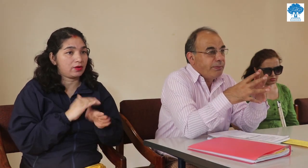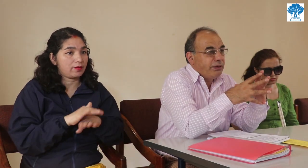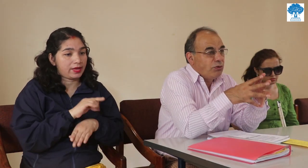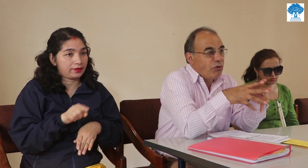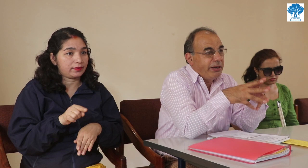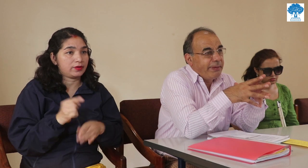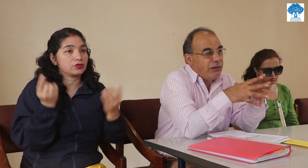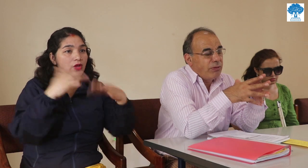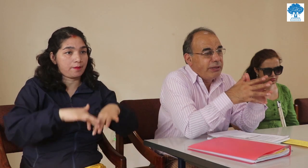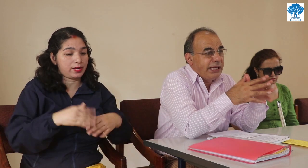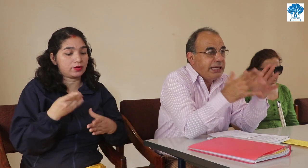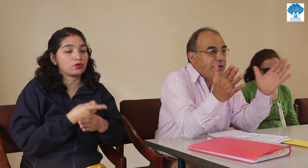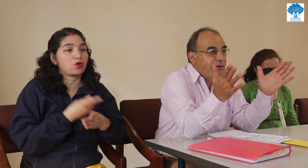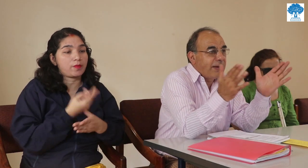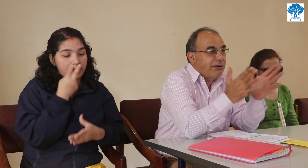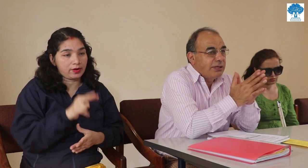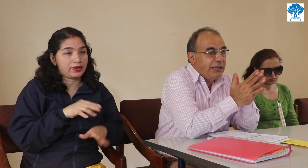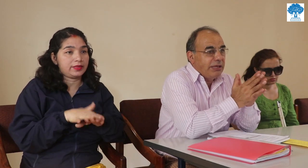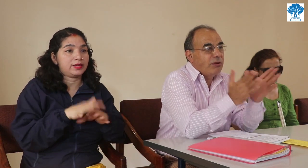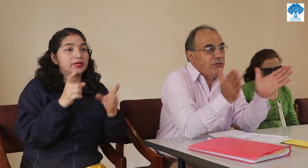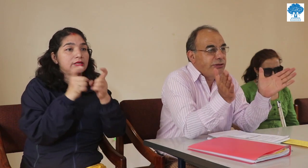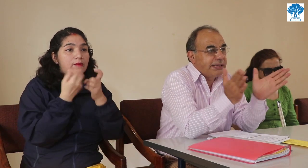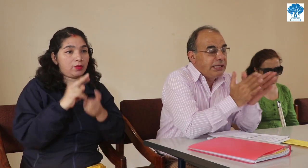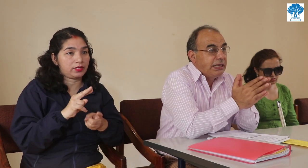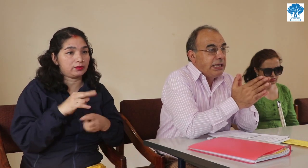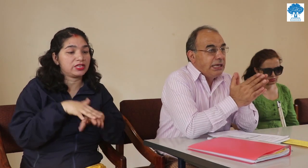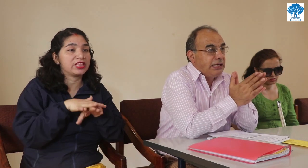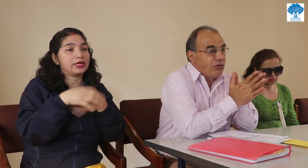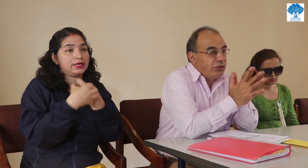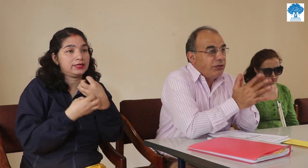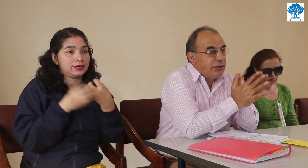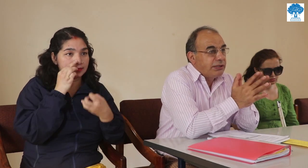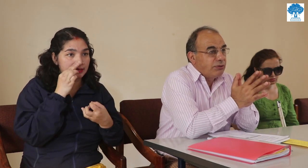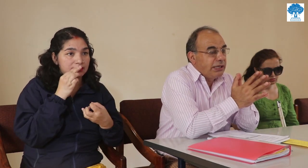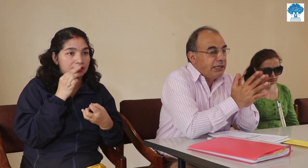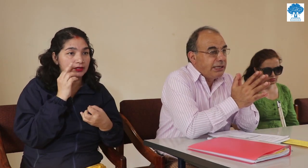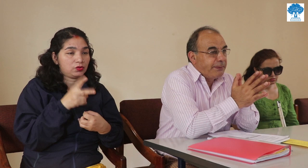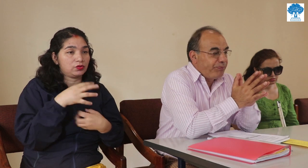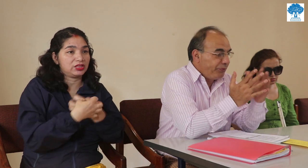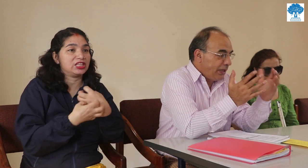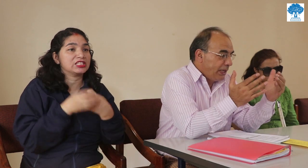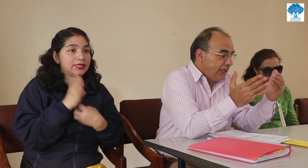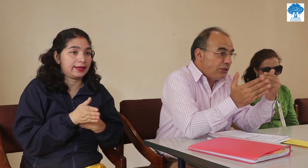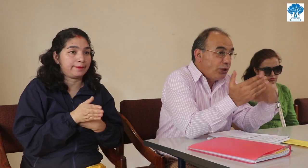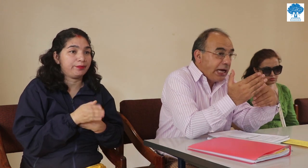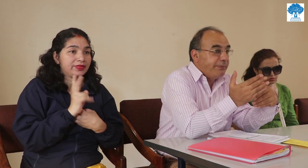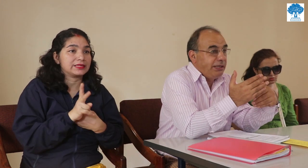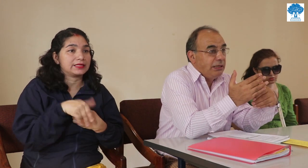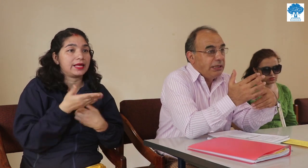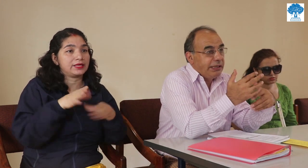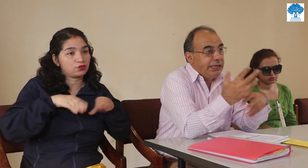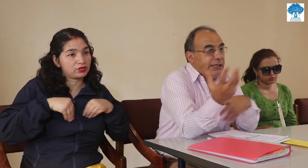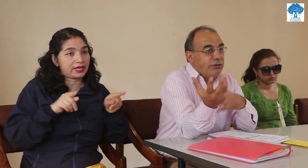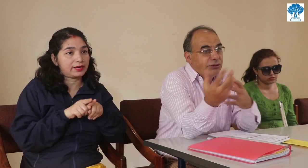आइसिपिडीको सम्मेलनको डकुमेन्ट पाएर धेरै छलफल भएको छ धेरैवटा कन्ट्रीमा चाहिँ कन्ट्रीहरूले त्यसको चाहिँ त्यसलाई स्वीकारे